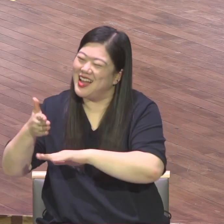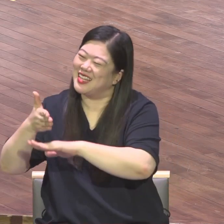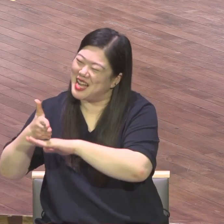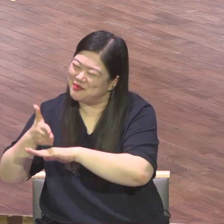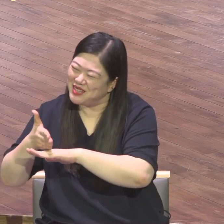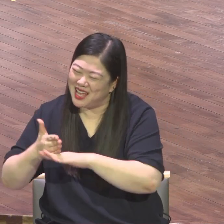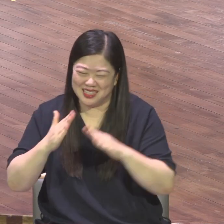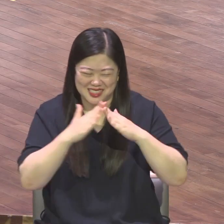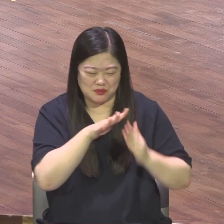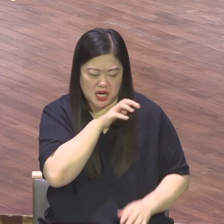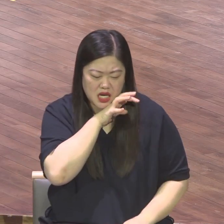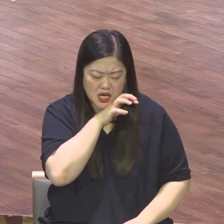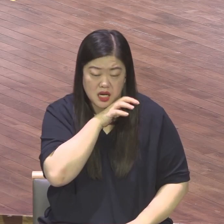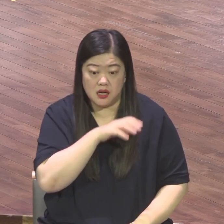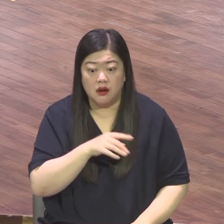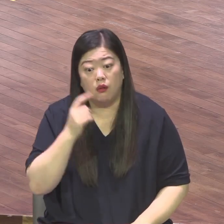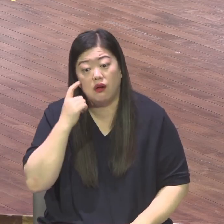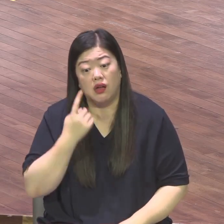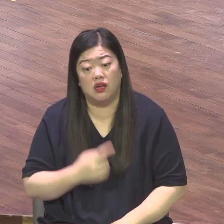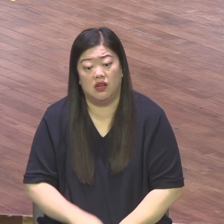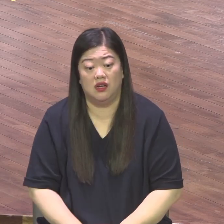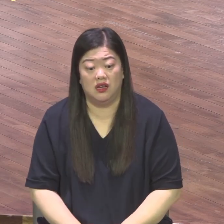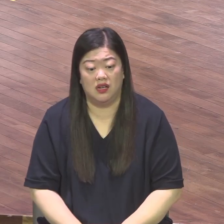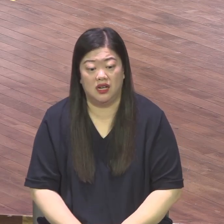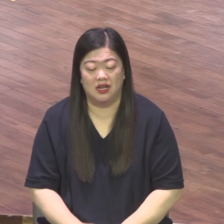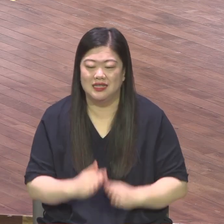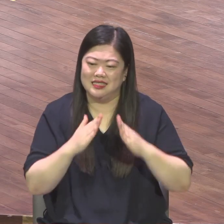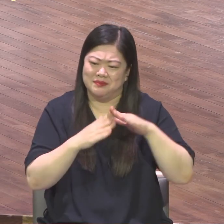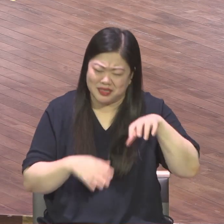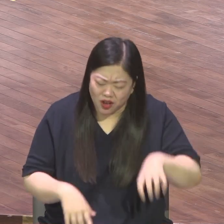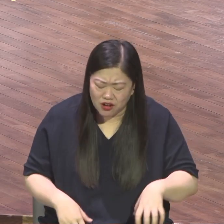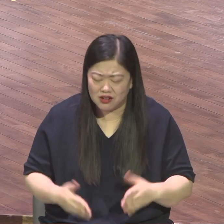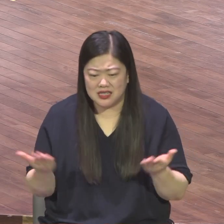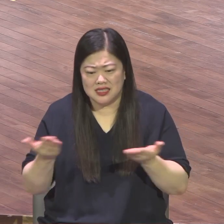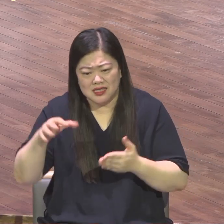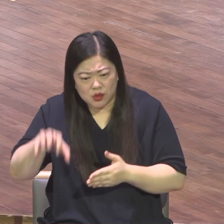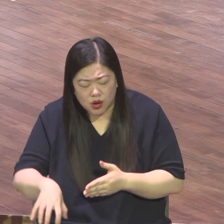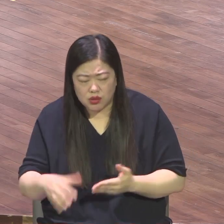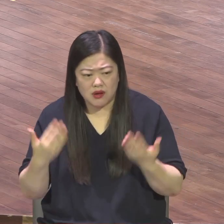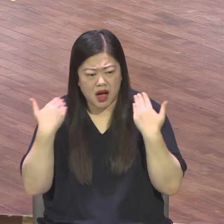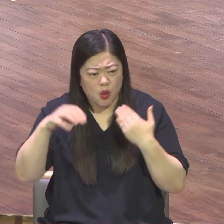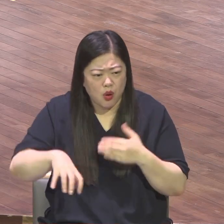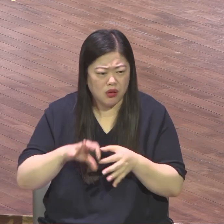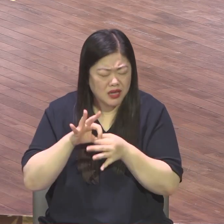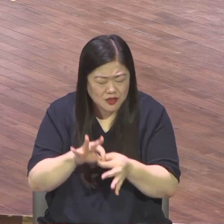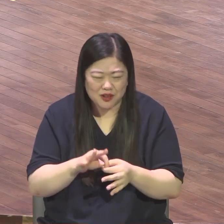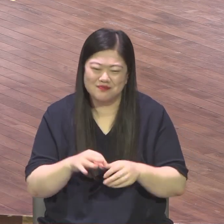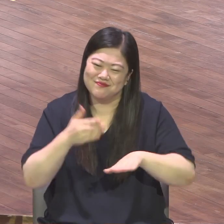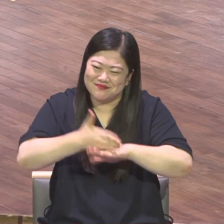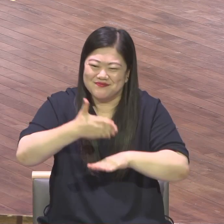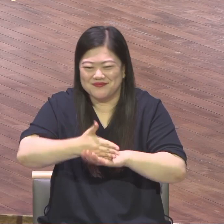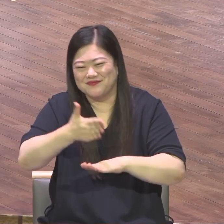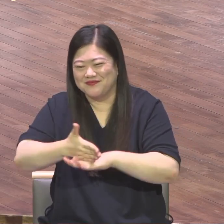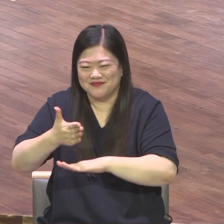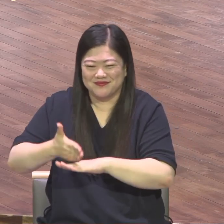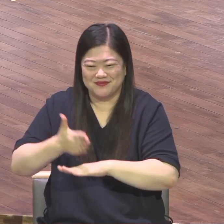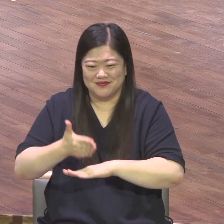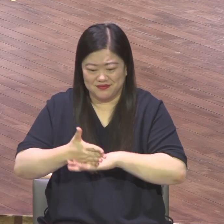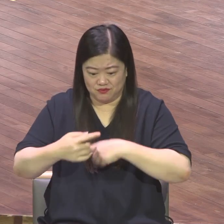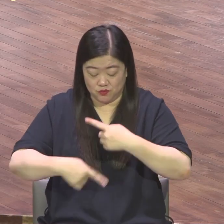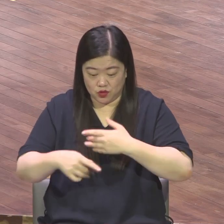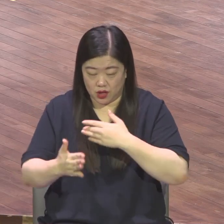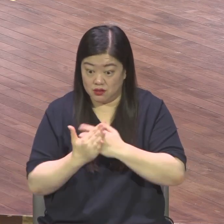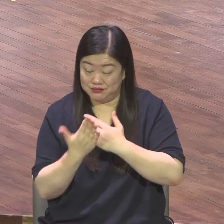감사가 가정에서부터. 그다음 직장 가서 사업장에서 어렵고 힘들고 고달픈 이 장시 삶 현장에서 감사하면 빛이